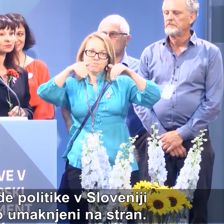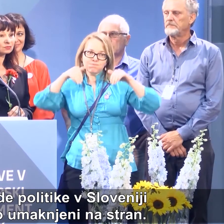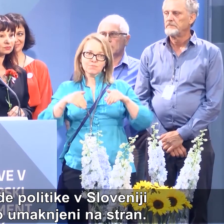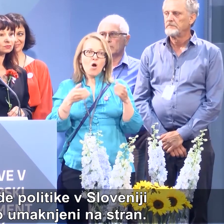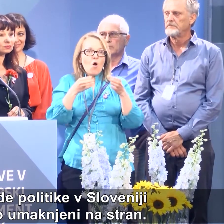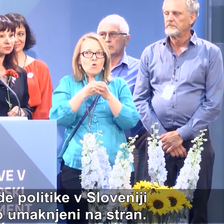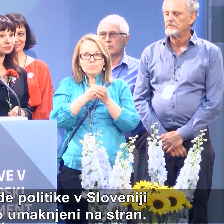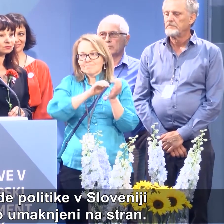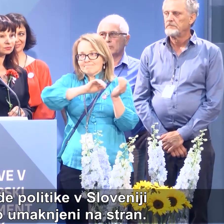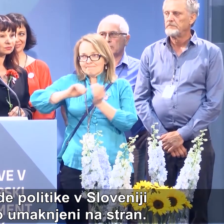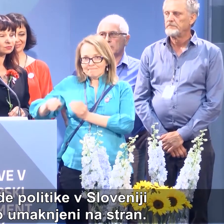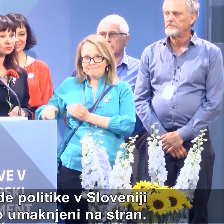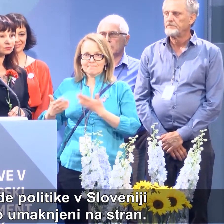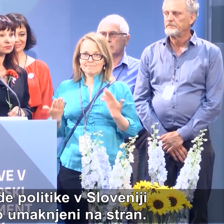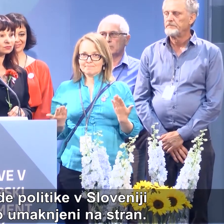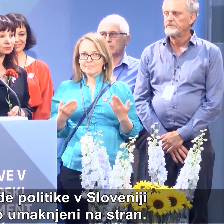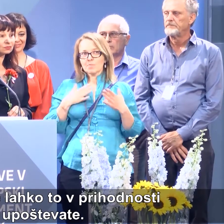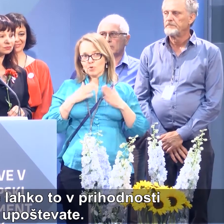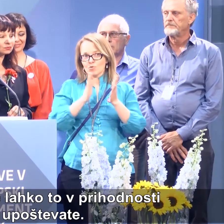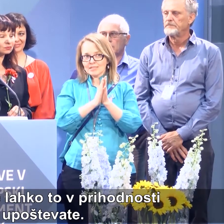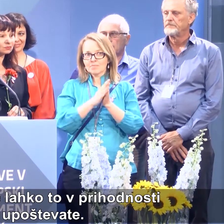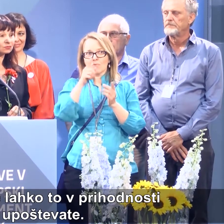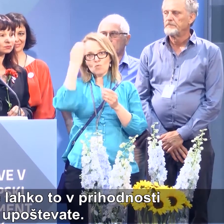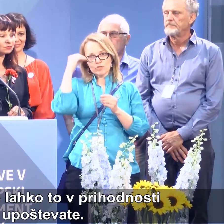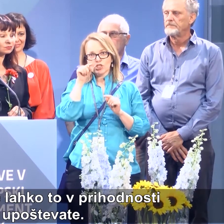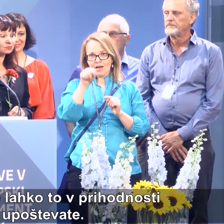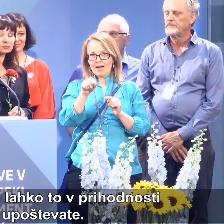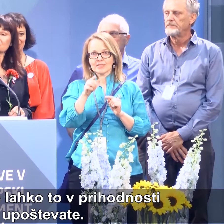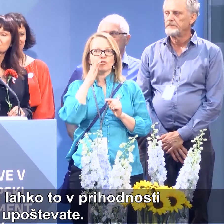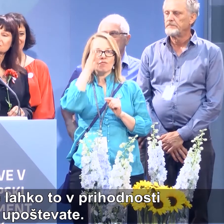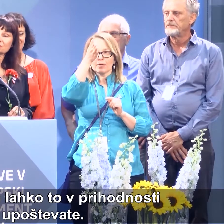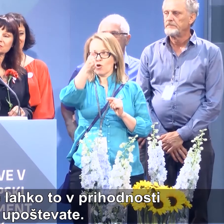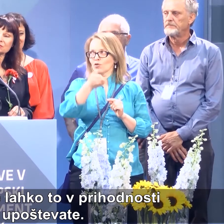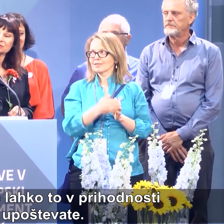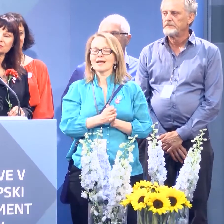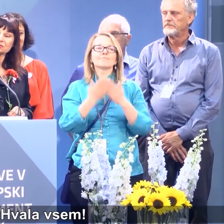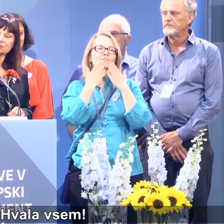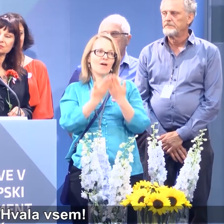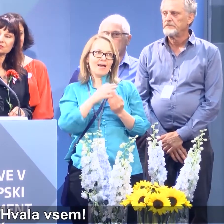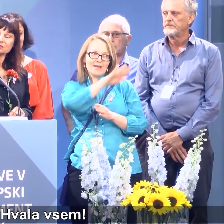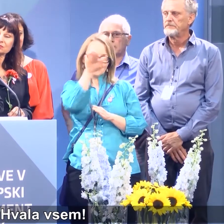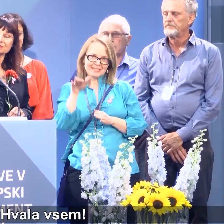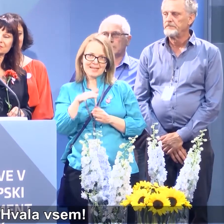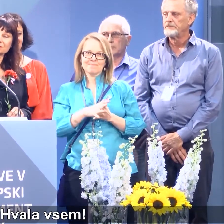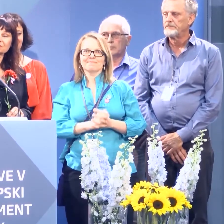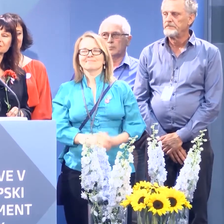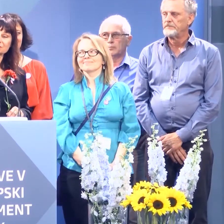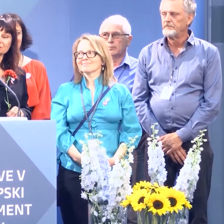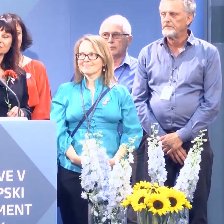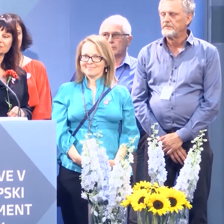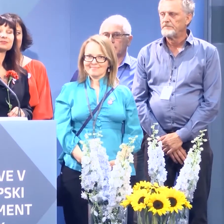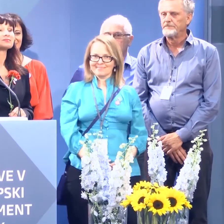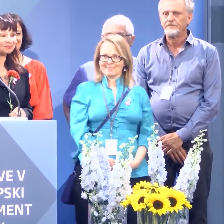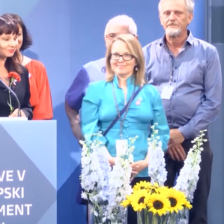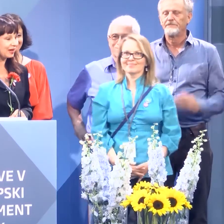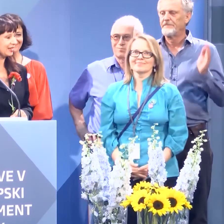tudi pač glede politike v Sloveniji so zelo umaknjeni na stran. Prosim, če to v prihodnosti upoštevate. Hvala